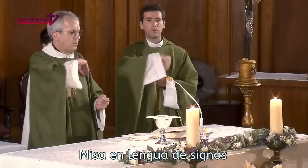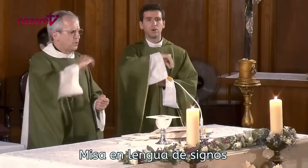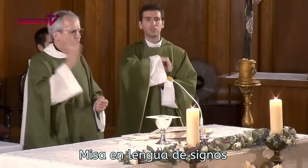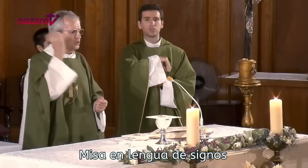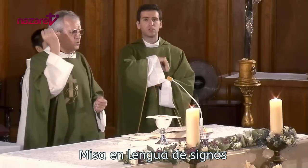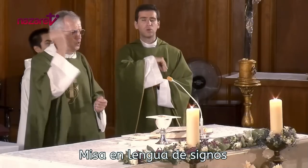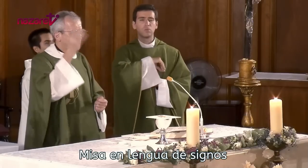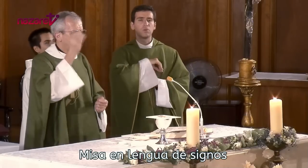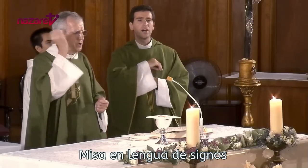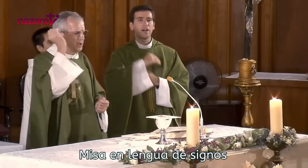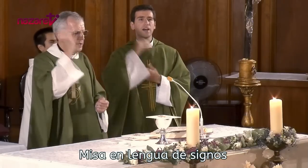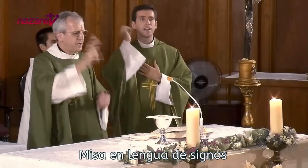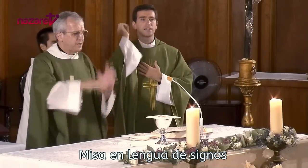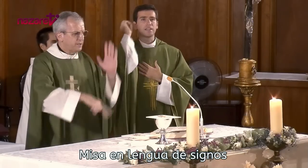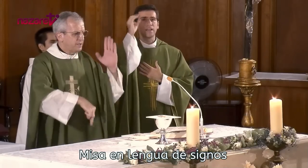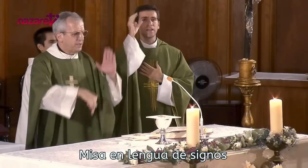Anunciamos tu muerte,